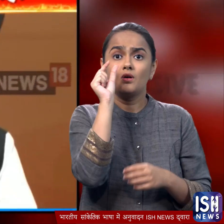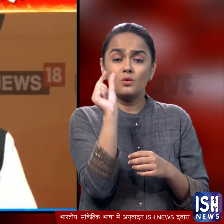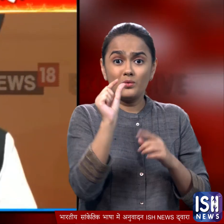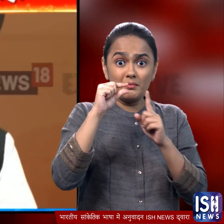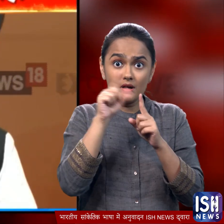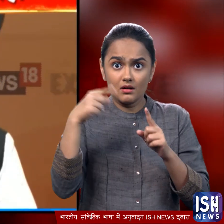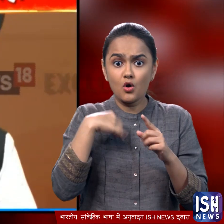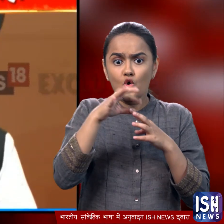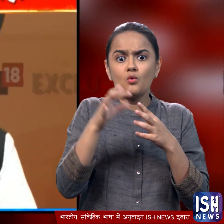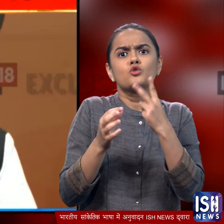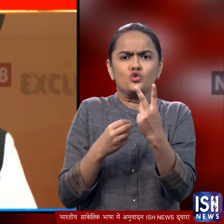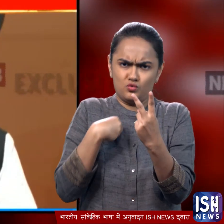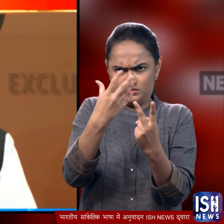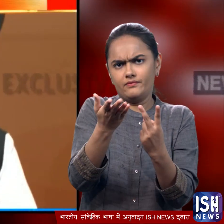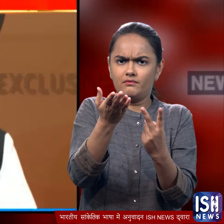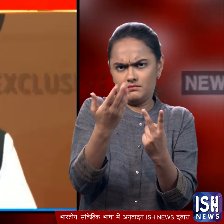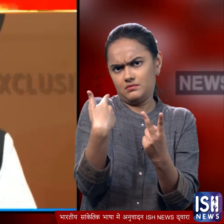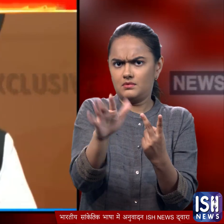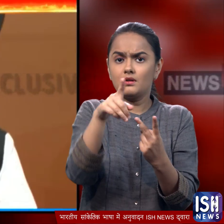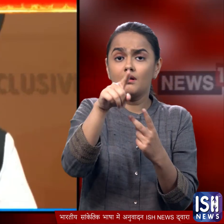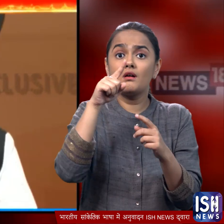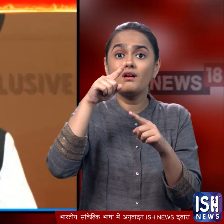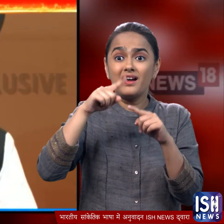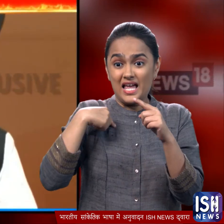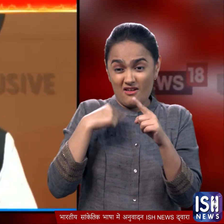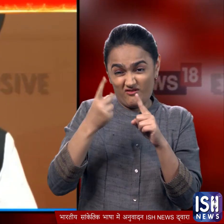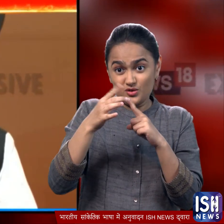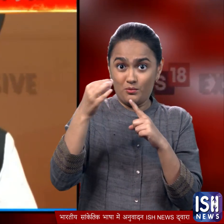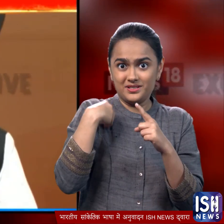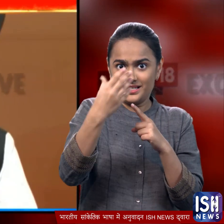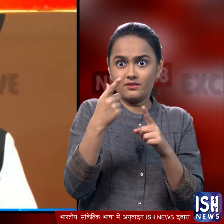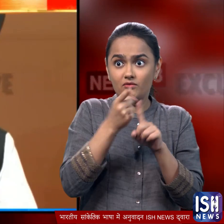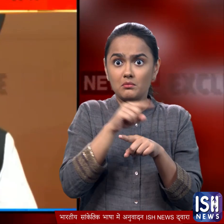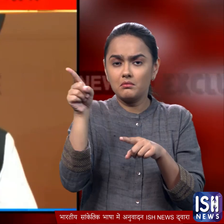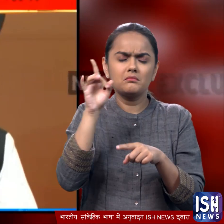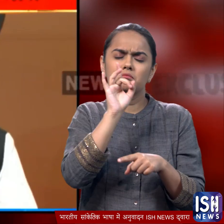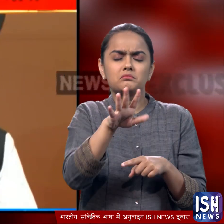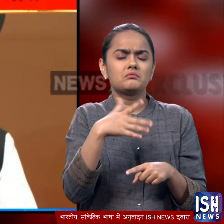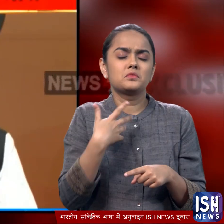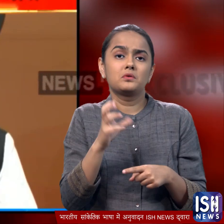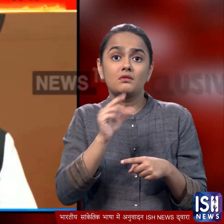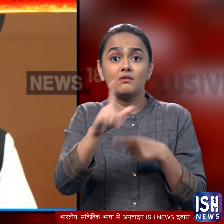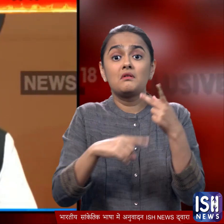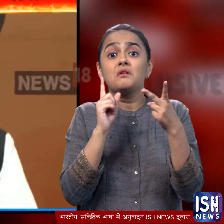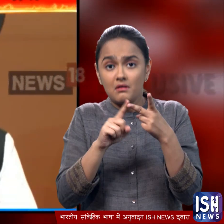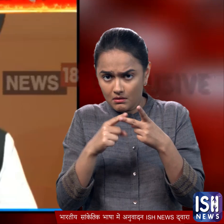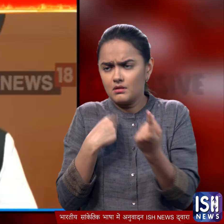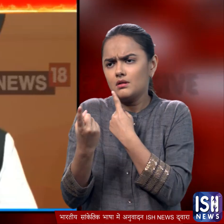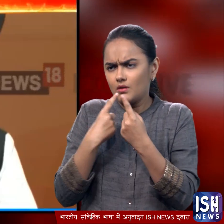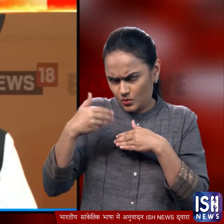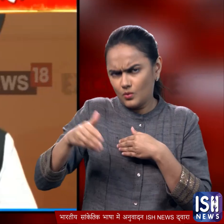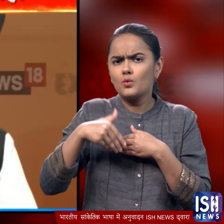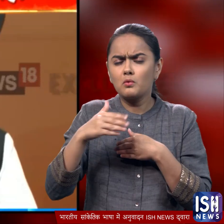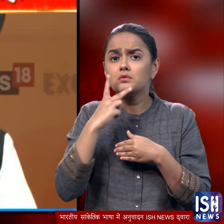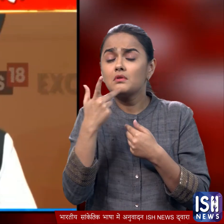2 और ऑप्शन दिए थे कि जहां से वो लड़ सकते हैं, उसमें से एक तो उन्होंने पहले ही मना कर दिया था, दूसरे के बारे में